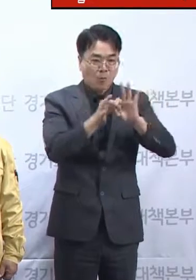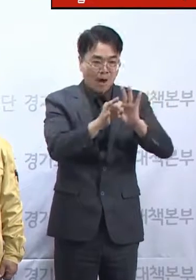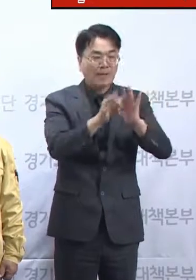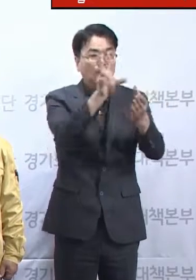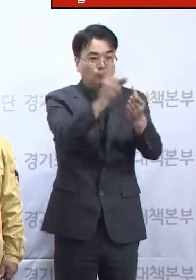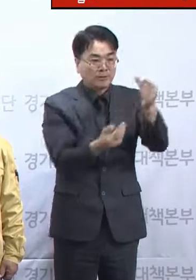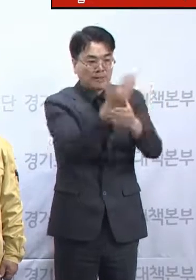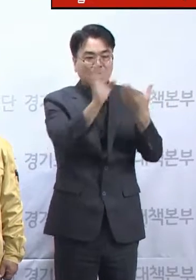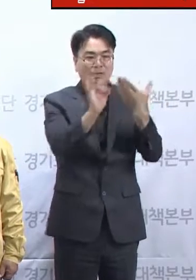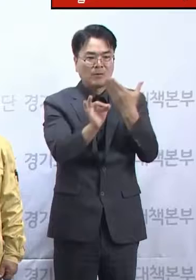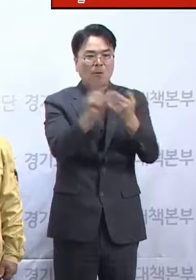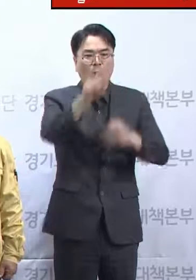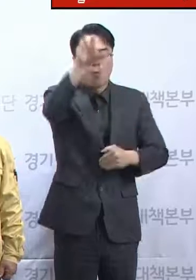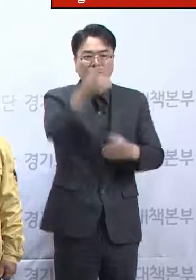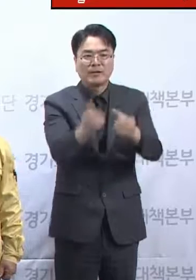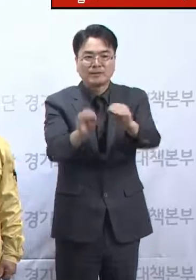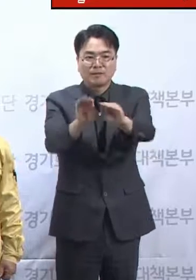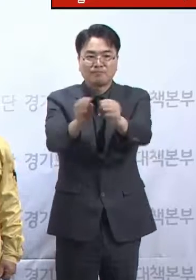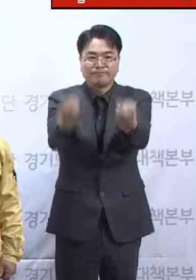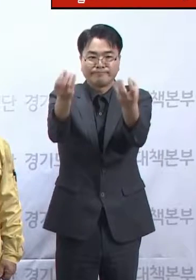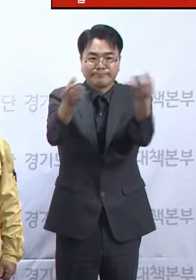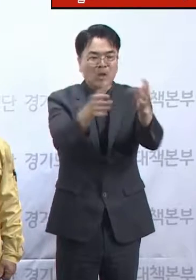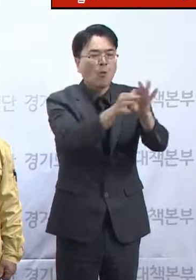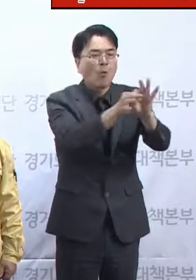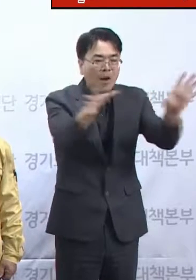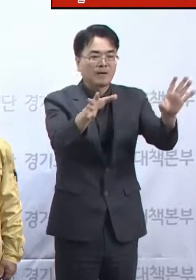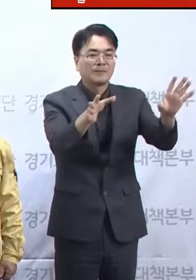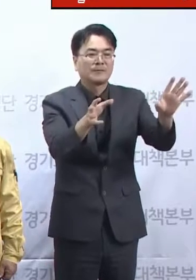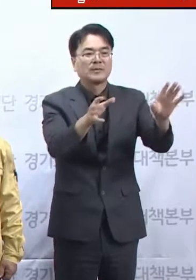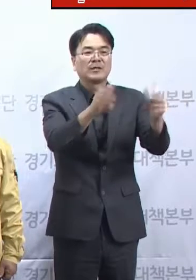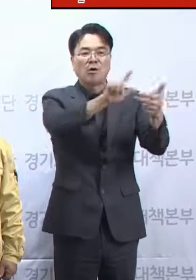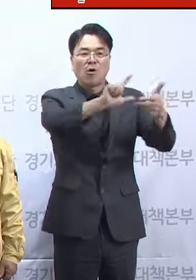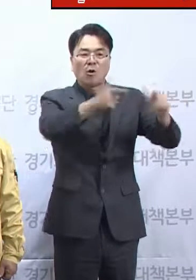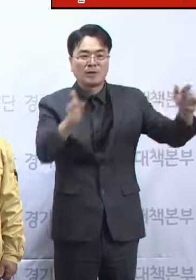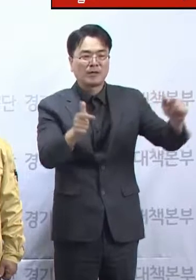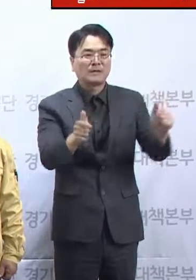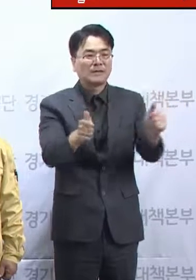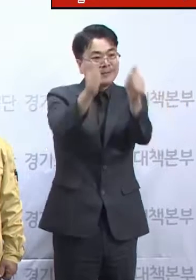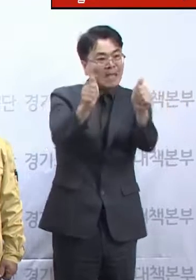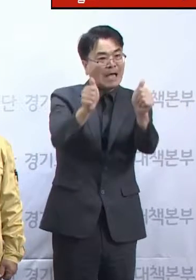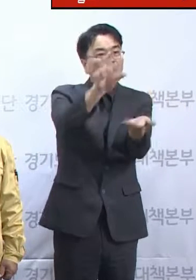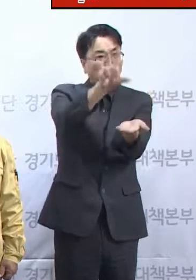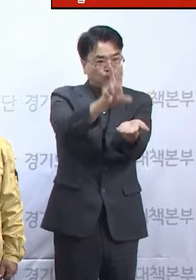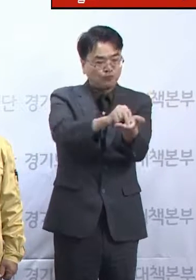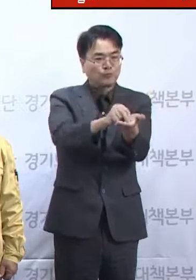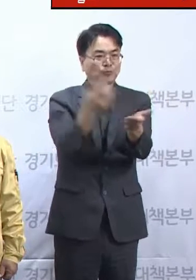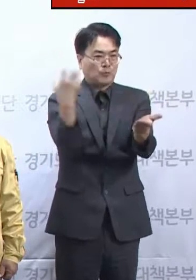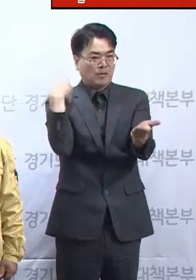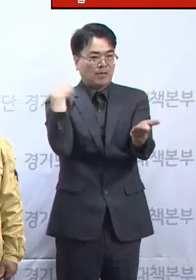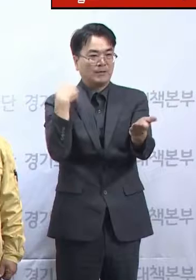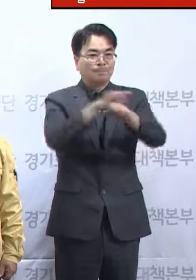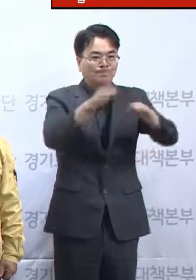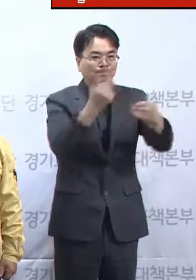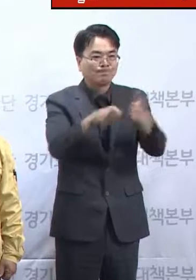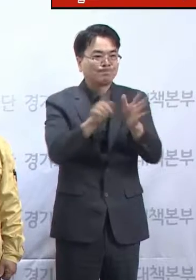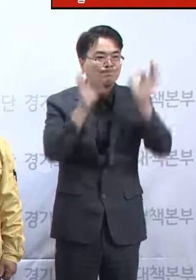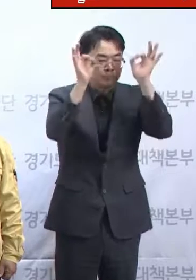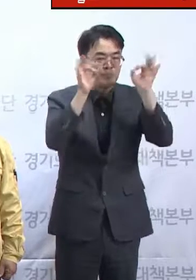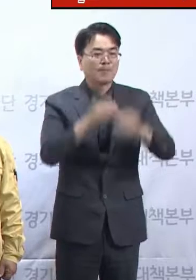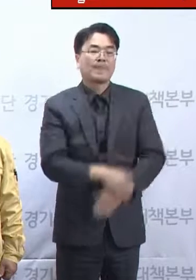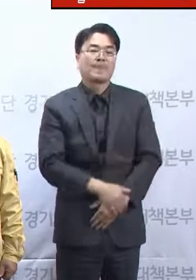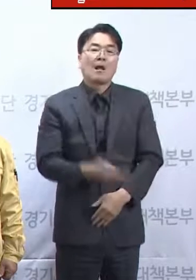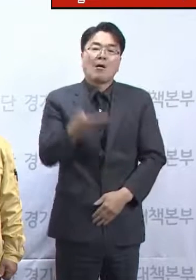또 필요할 경우는 형사사법조치 의뢰를 하겠습니다. 그러나 경기도 내에서 이루어지는 일이